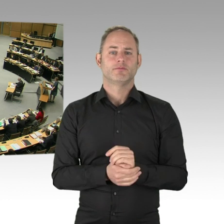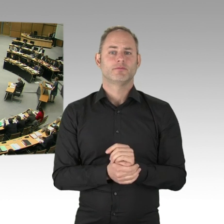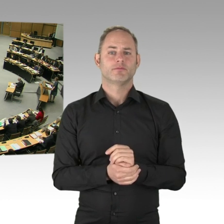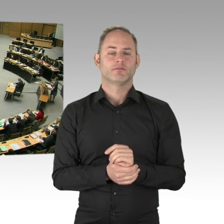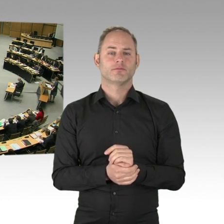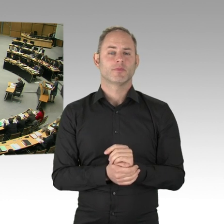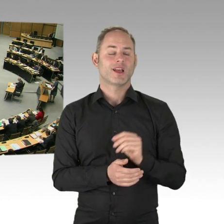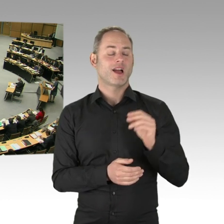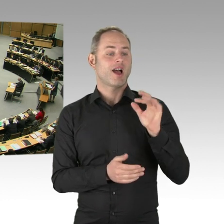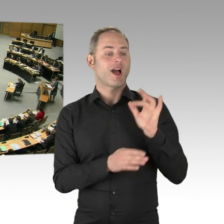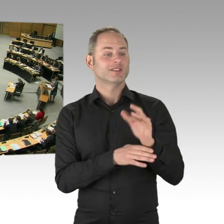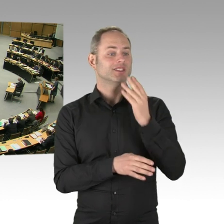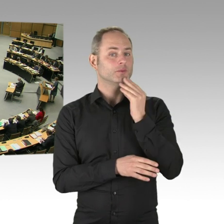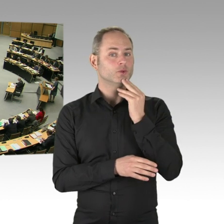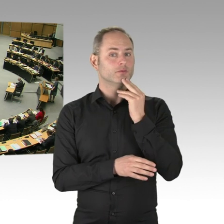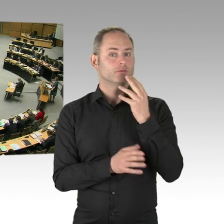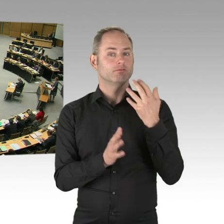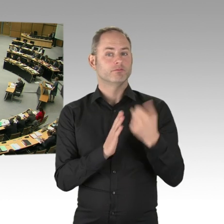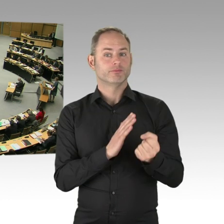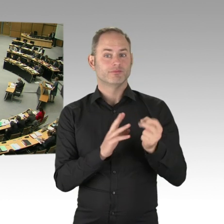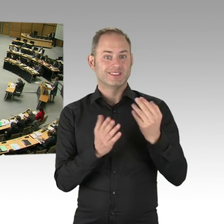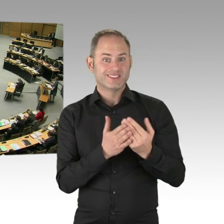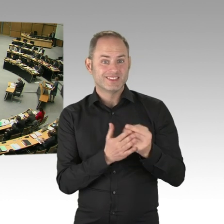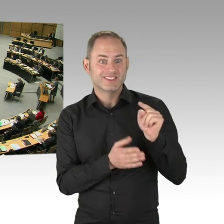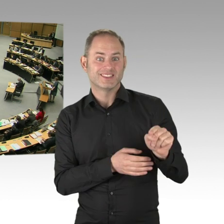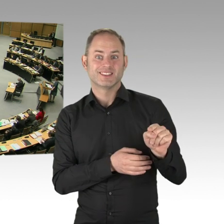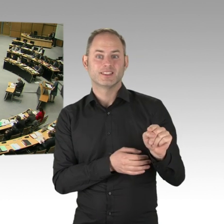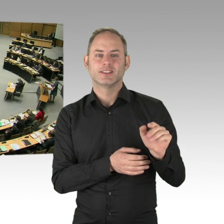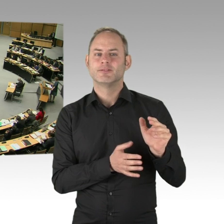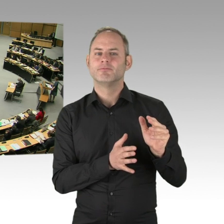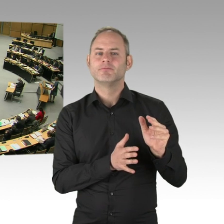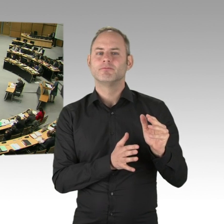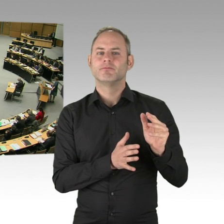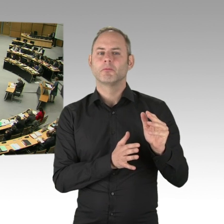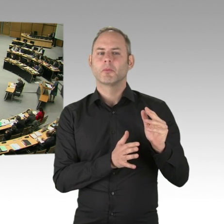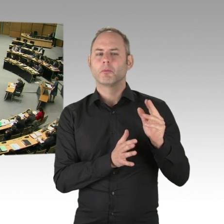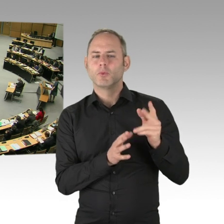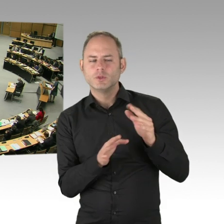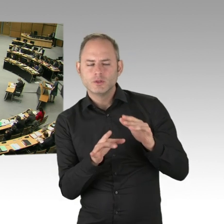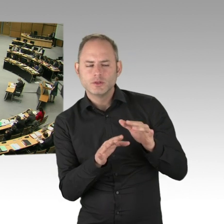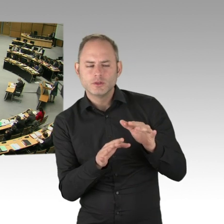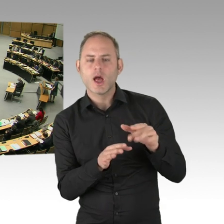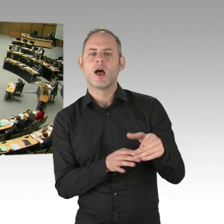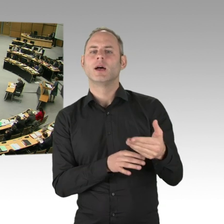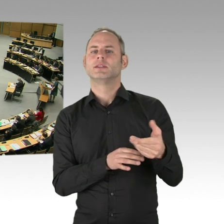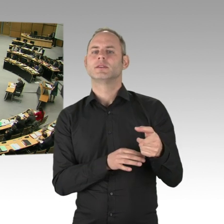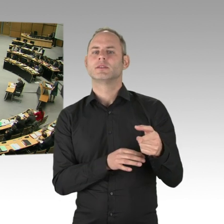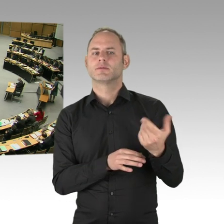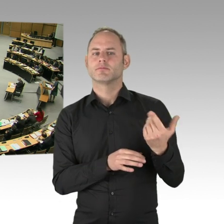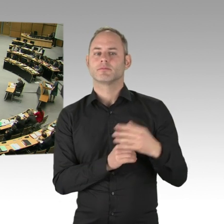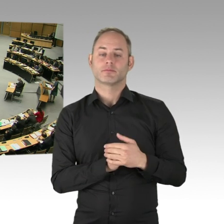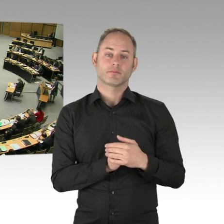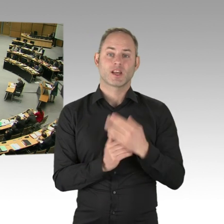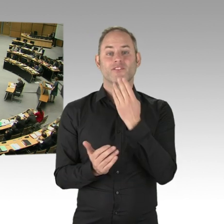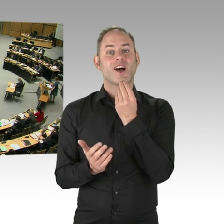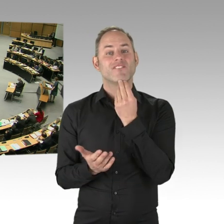440 eingeleiteten Ermittlungsverfahren mündeten nur 65 in einem gerichtlichen Verfahren. Das hat viele Ursachen, zum Beispiel auch